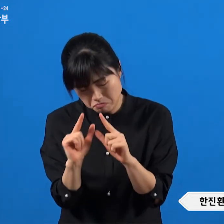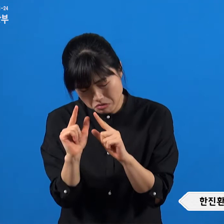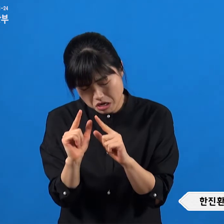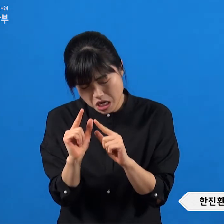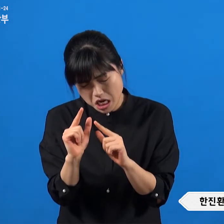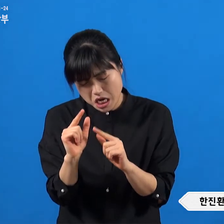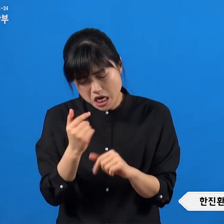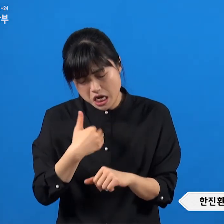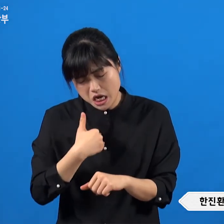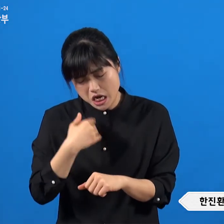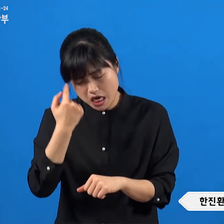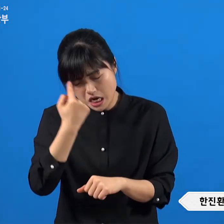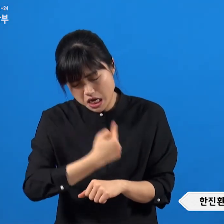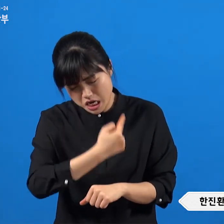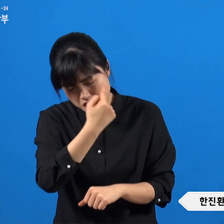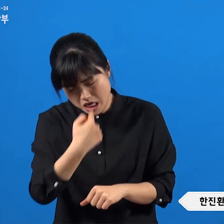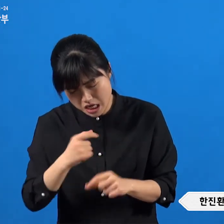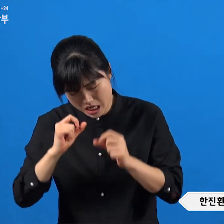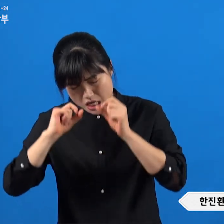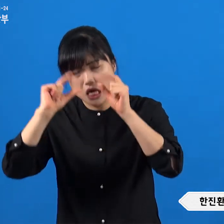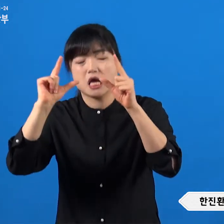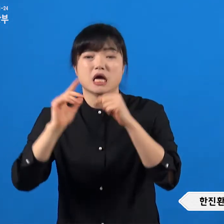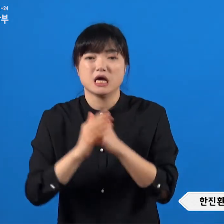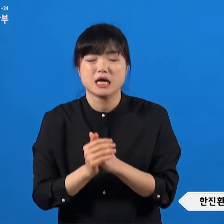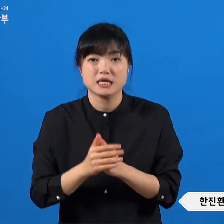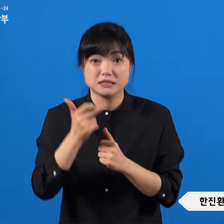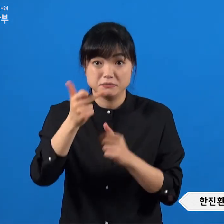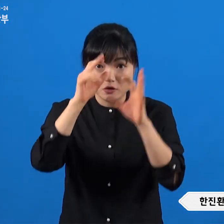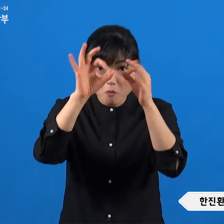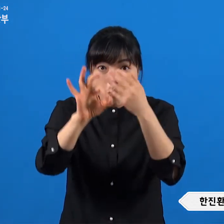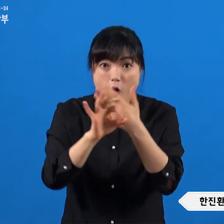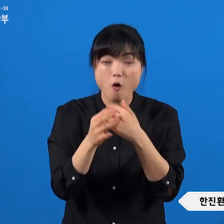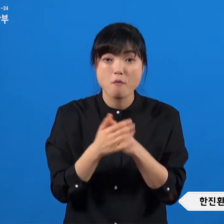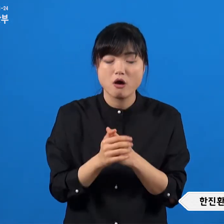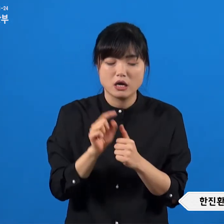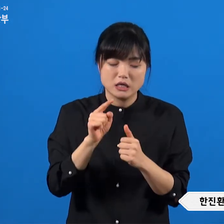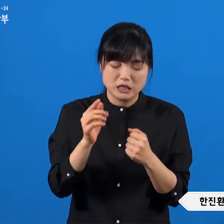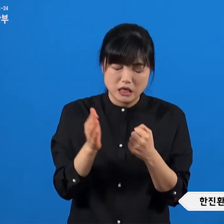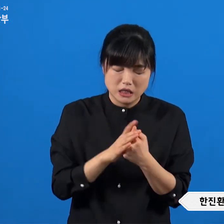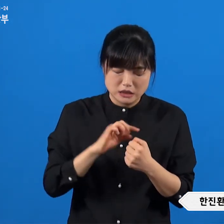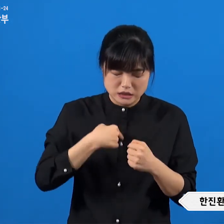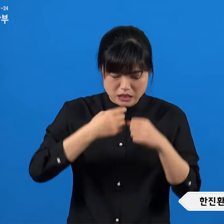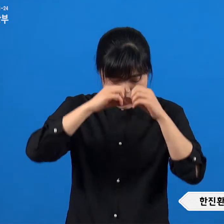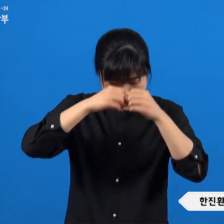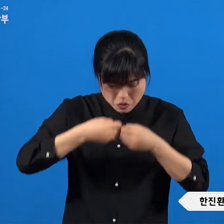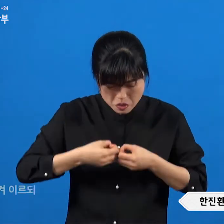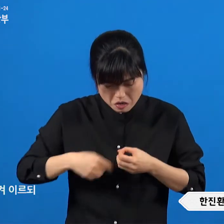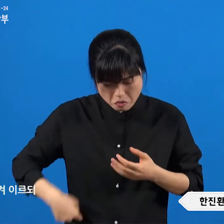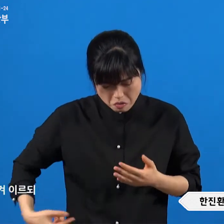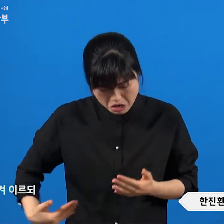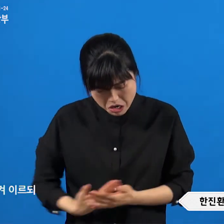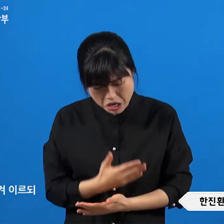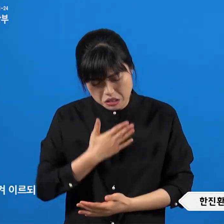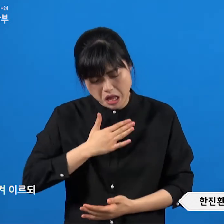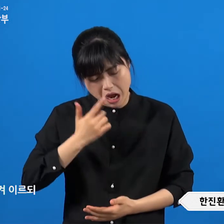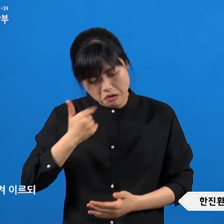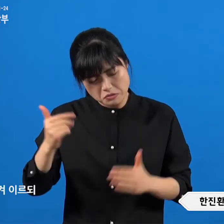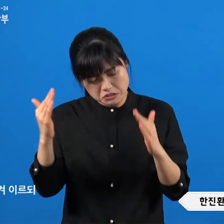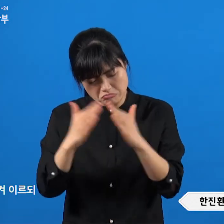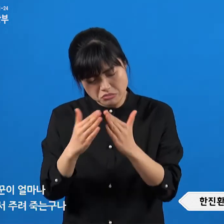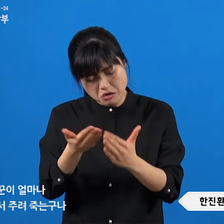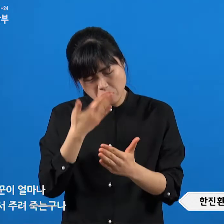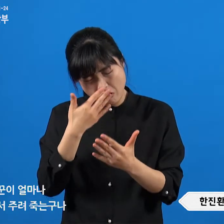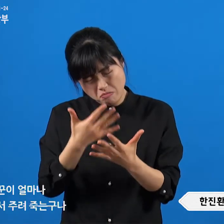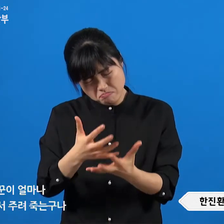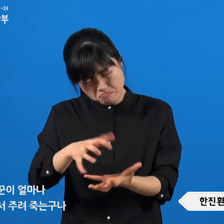자기 잘못을 깨닫습니다. 17절 보면 이에 스스로 돌이켜 이르되 내 아버지에게는 양식이